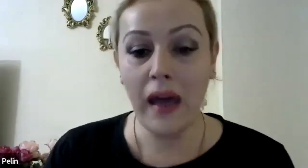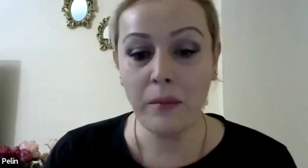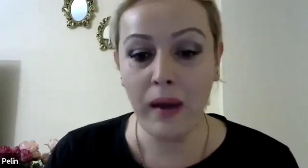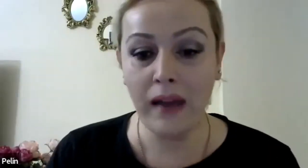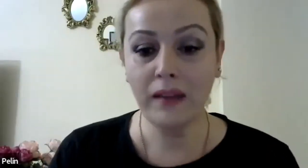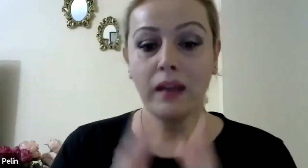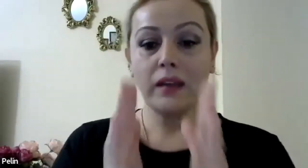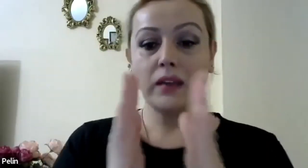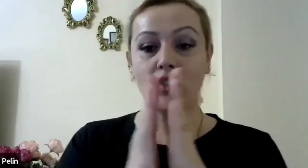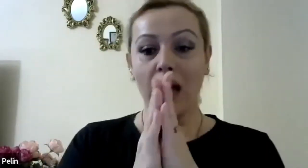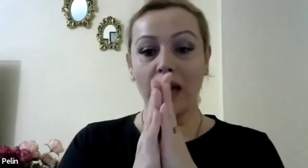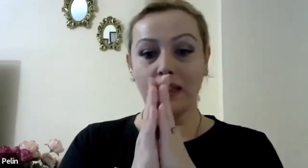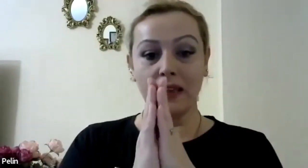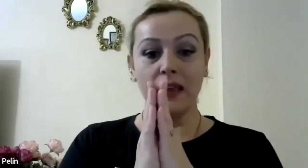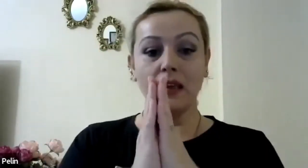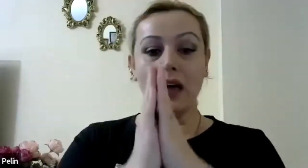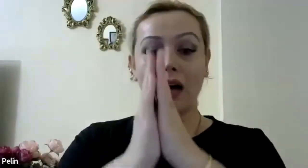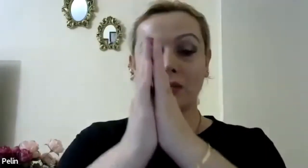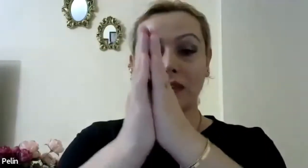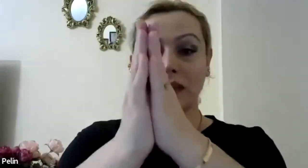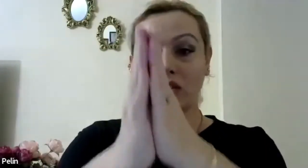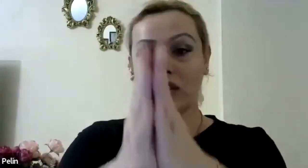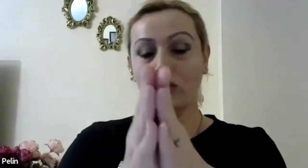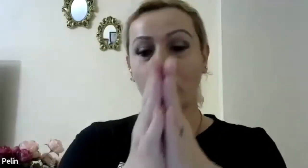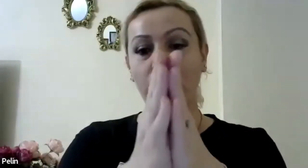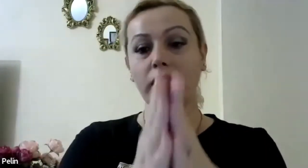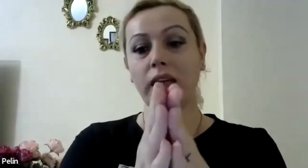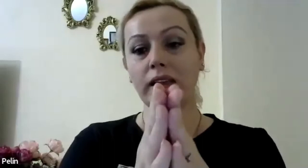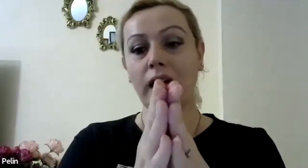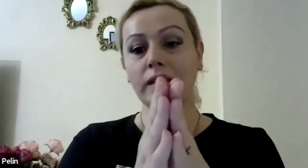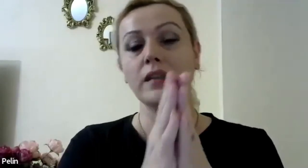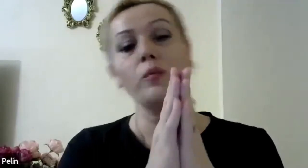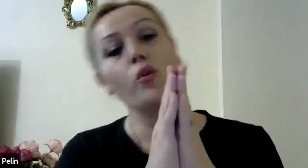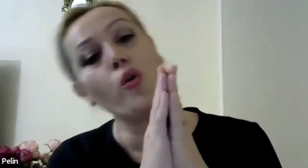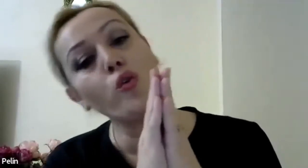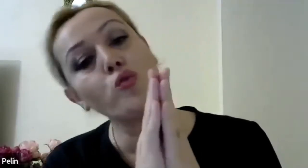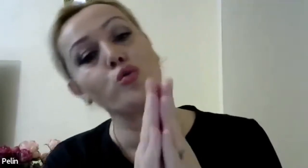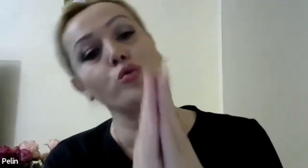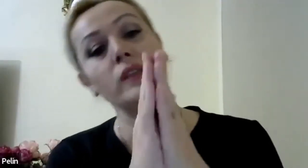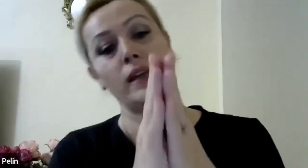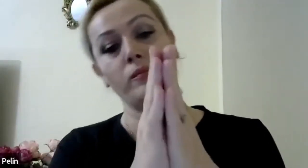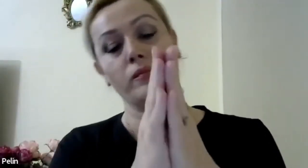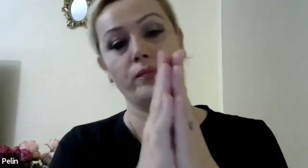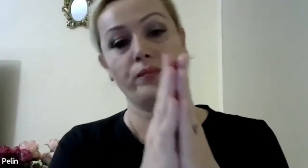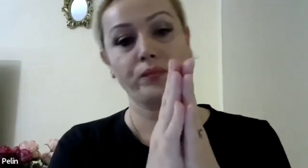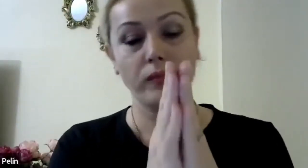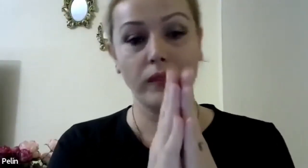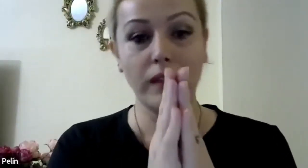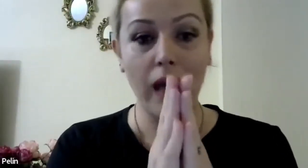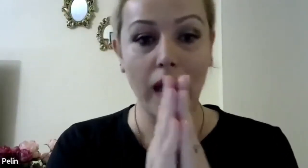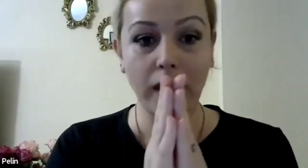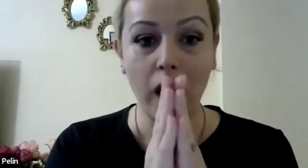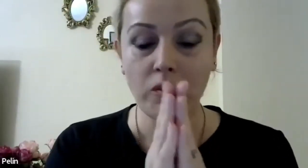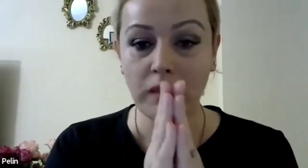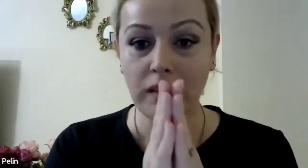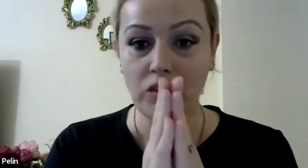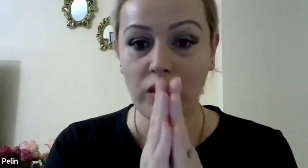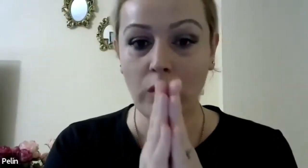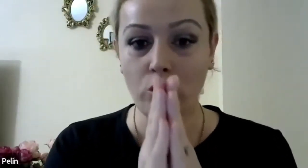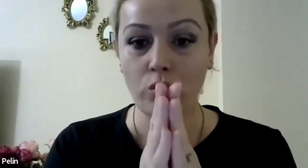ben işareti karşımdaki kişiye doğru hareketlendirsem özür dilerim. Yani karşımdaki kişiden özür